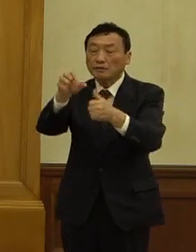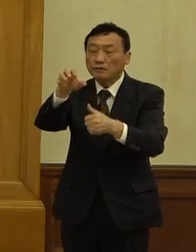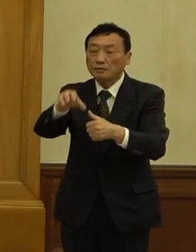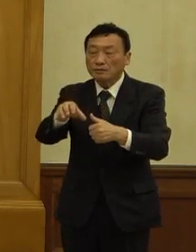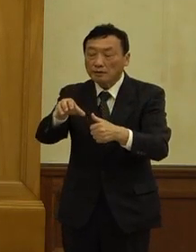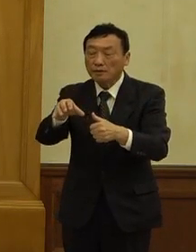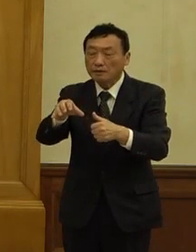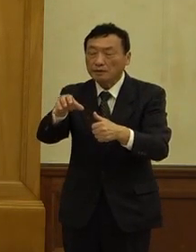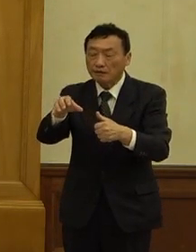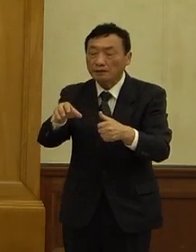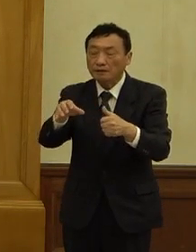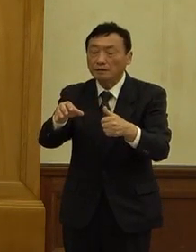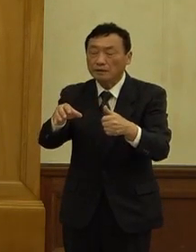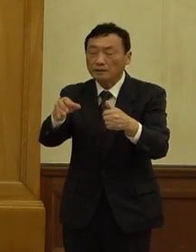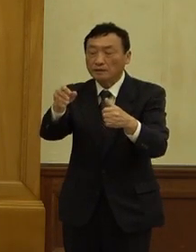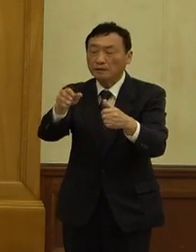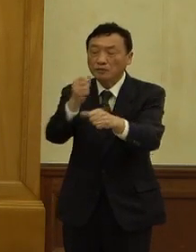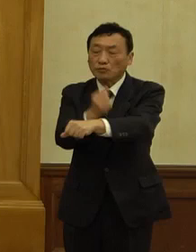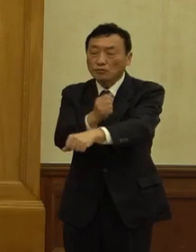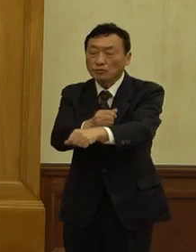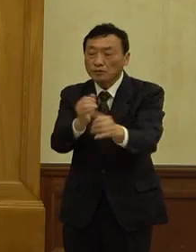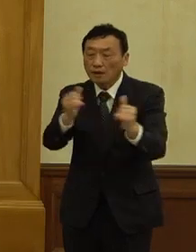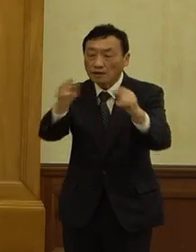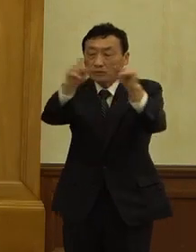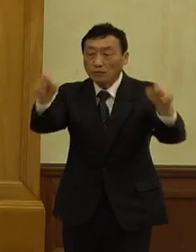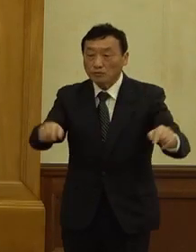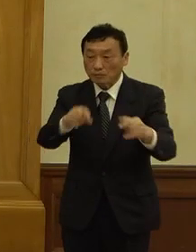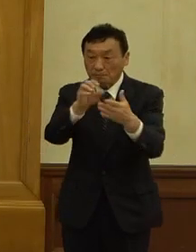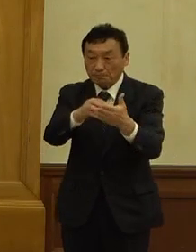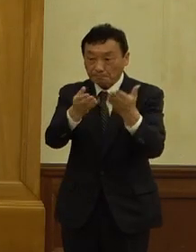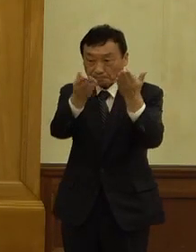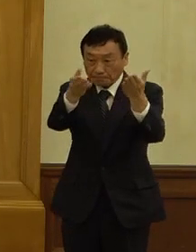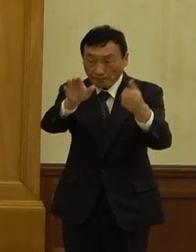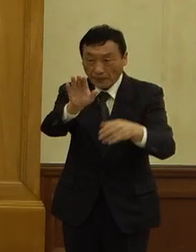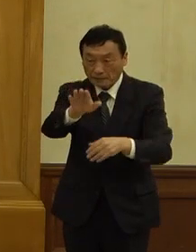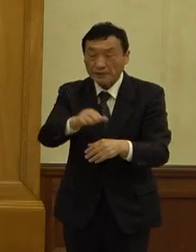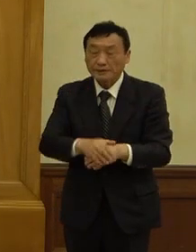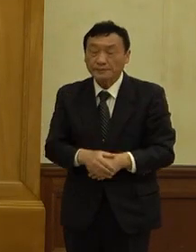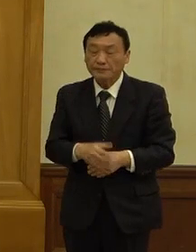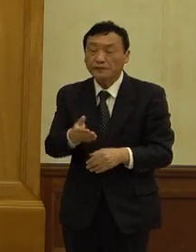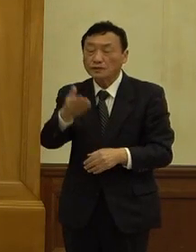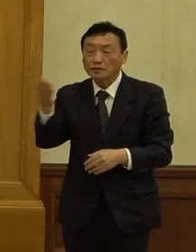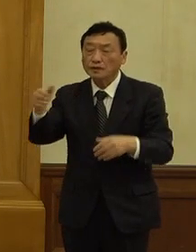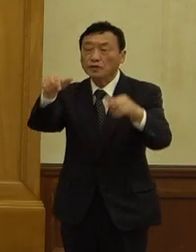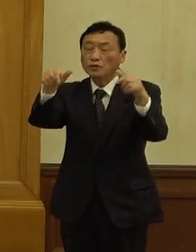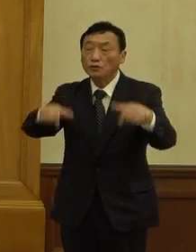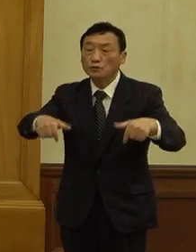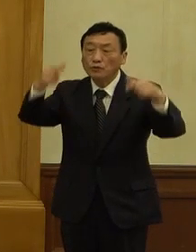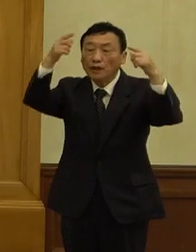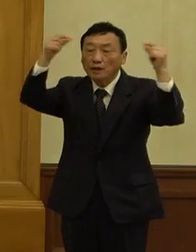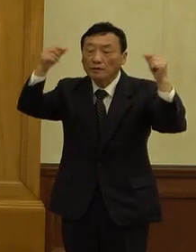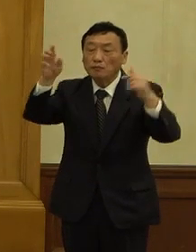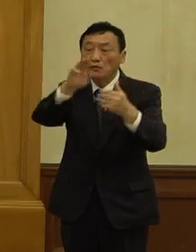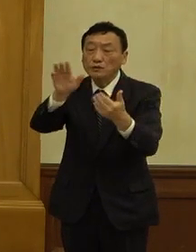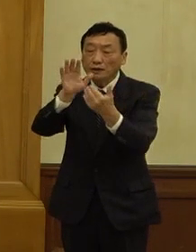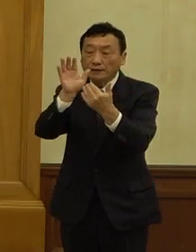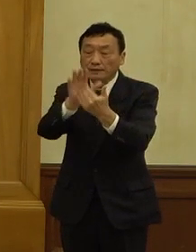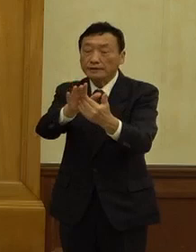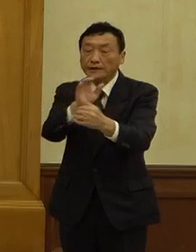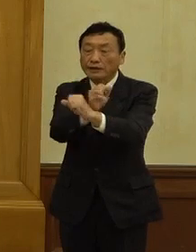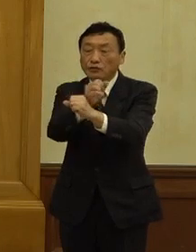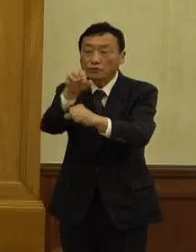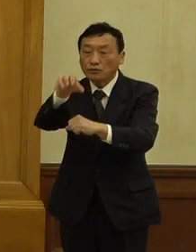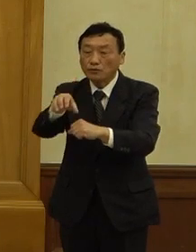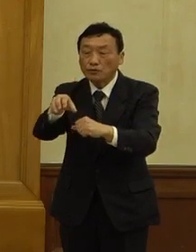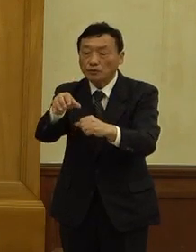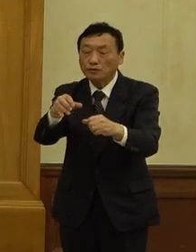な成果を挙げられた方への功労者表彰をいたします。次に京都大学防災研究所所長の